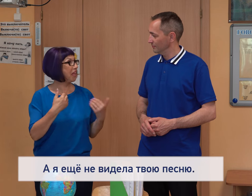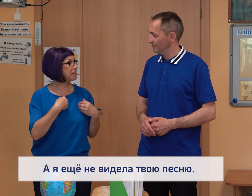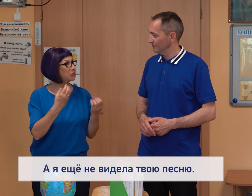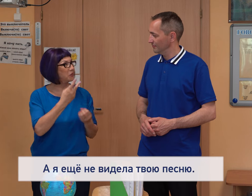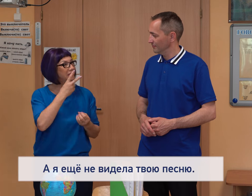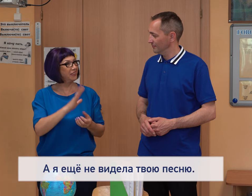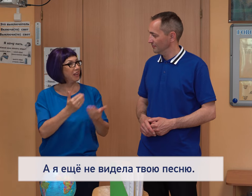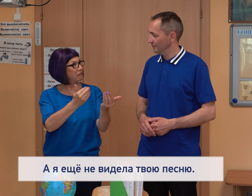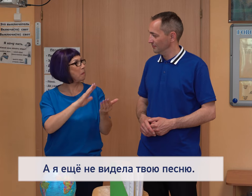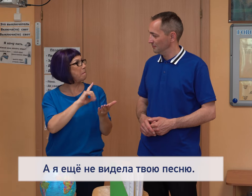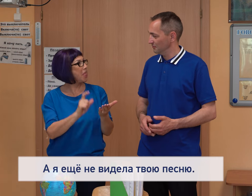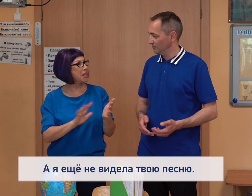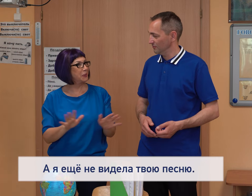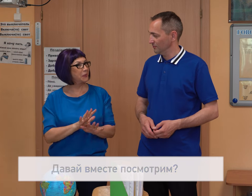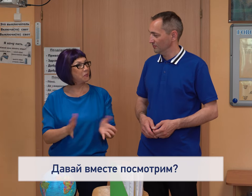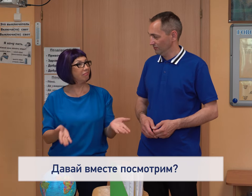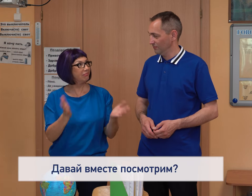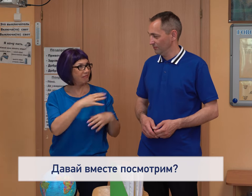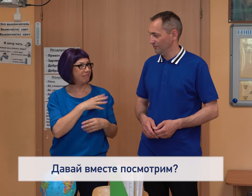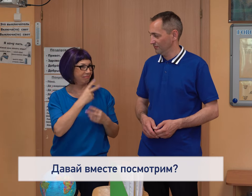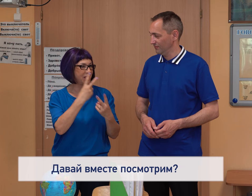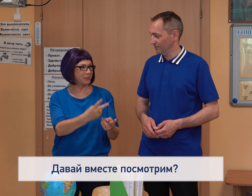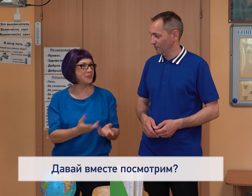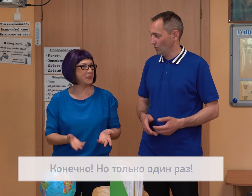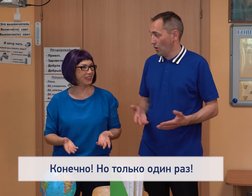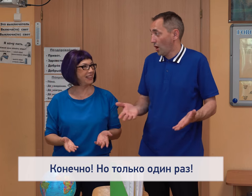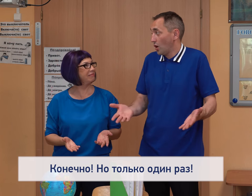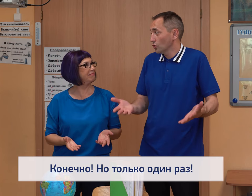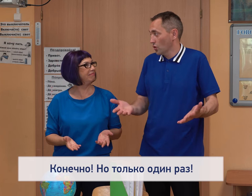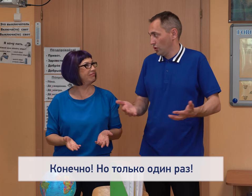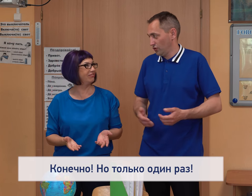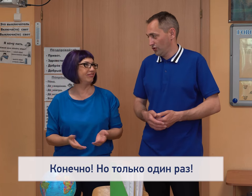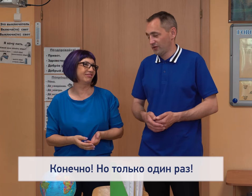я еще не видела твою песню. Давай вместе посмотрим. Конечно.